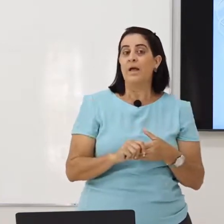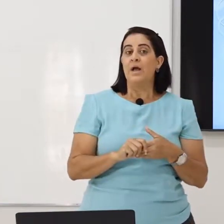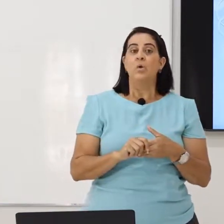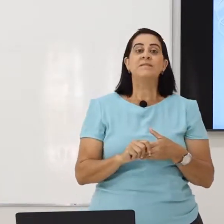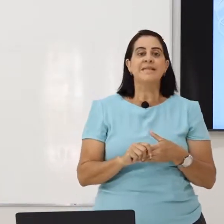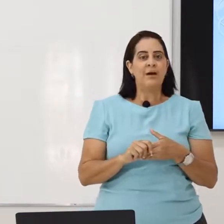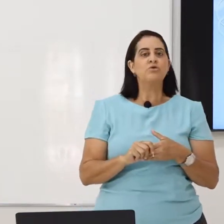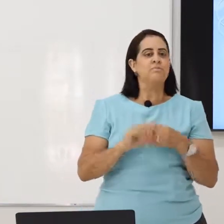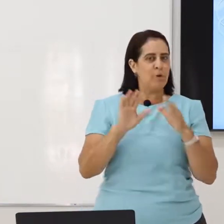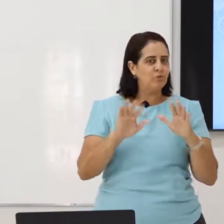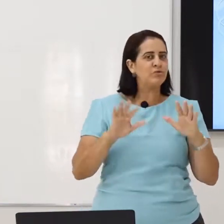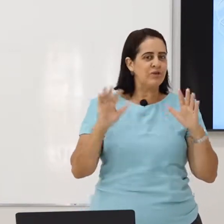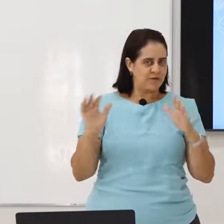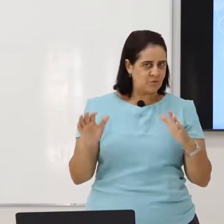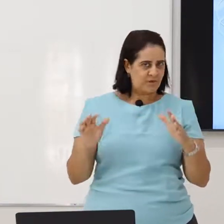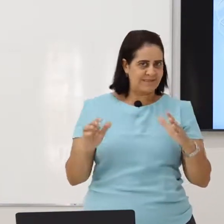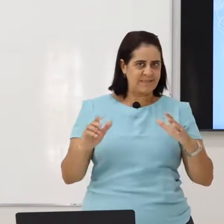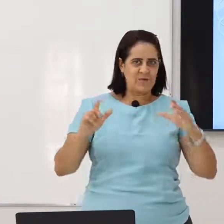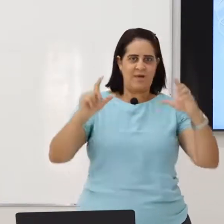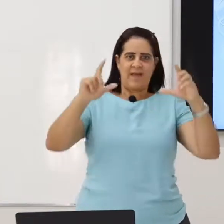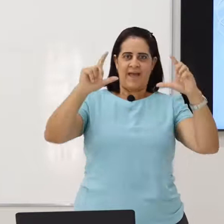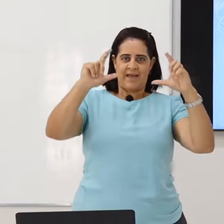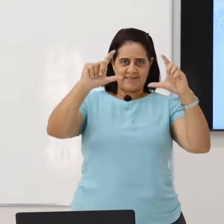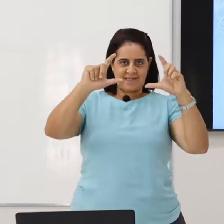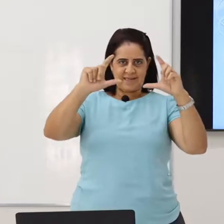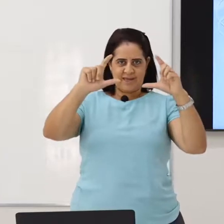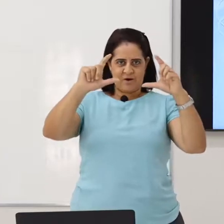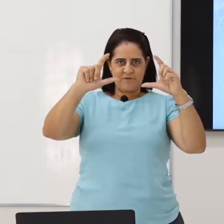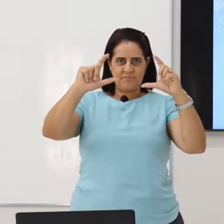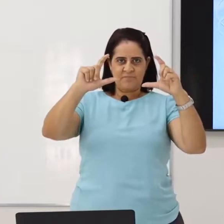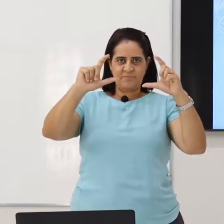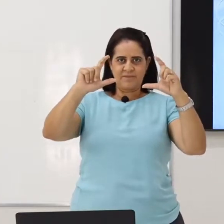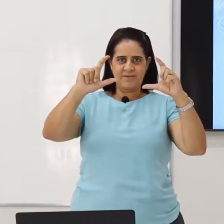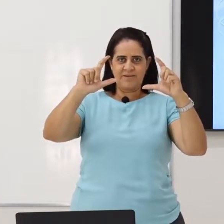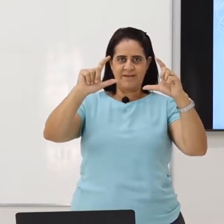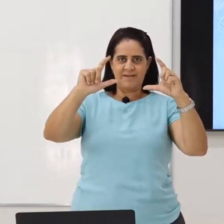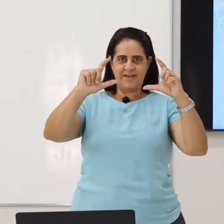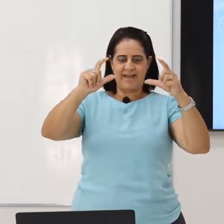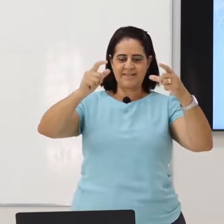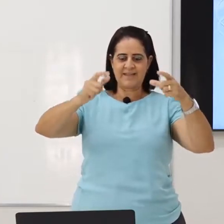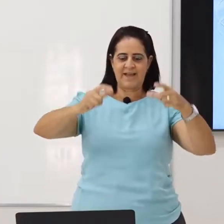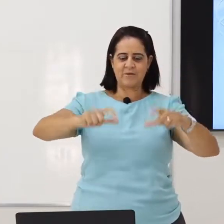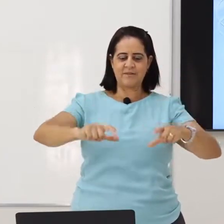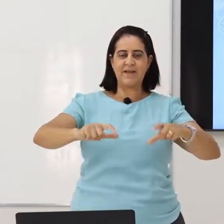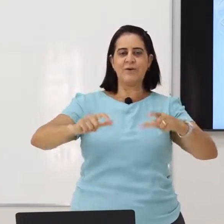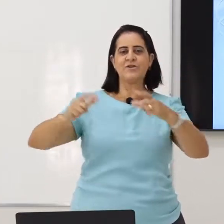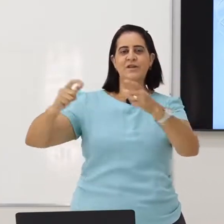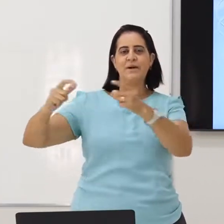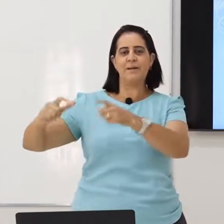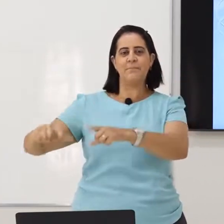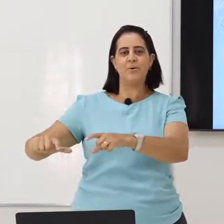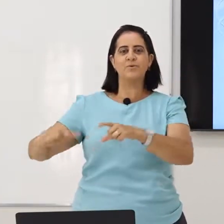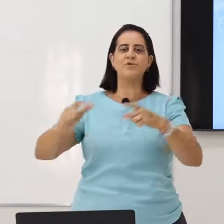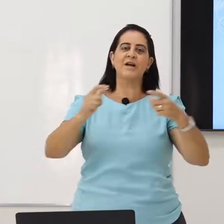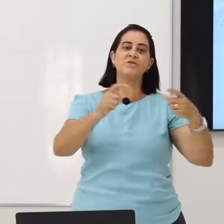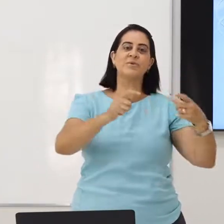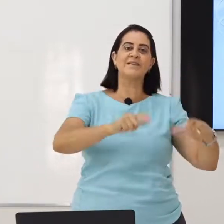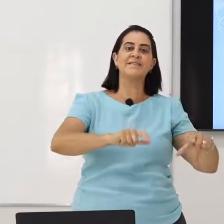O sinal de ponto de articulação é esse aqui, ó. Esse é o sinal de ponto de articulação.